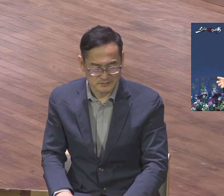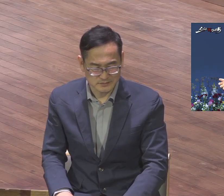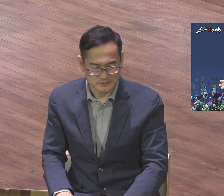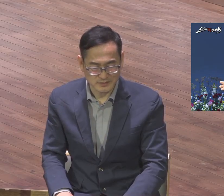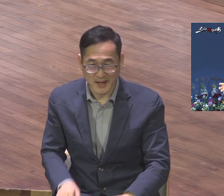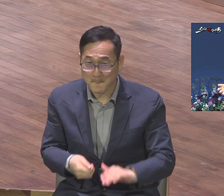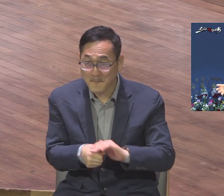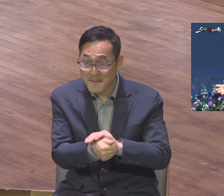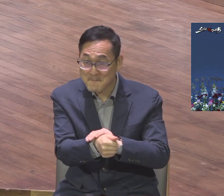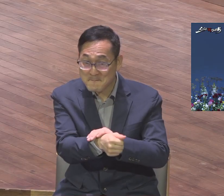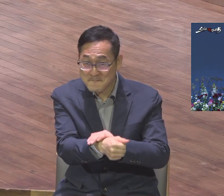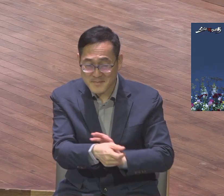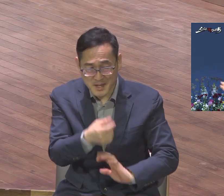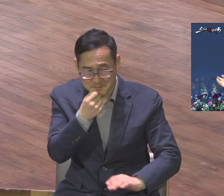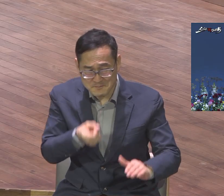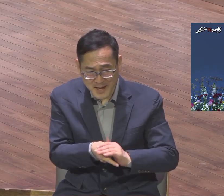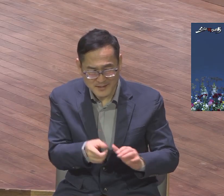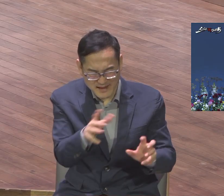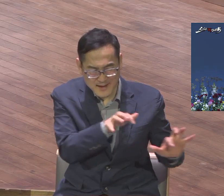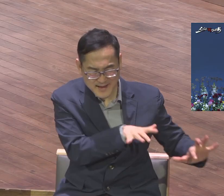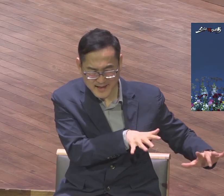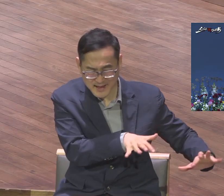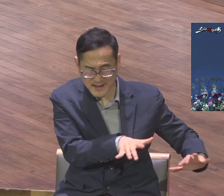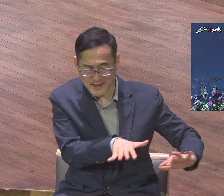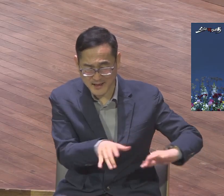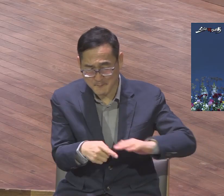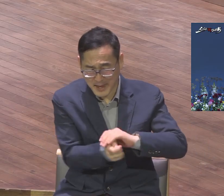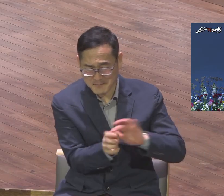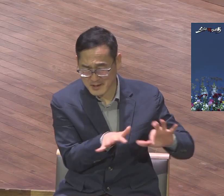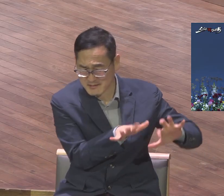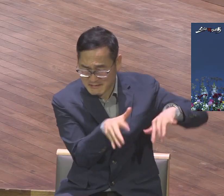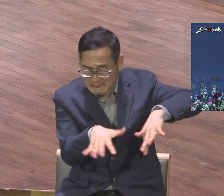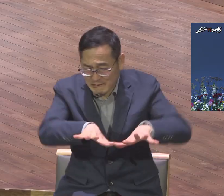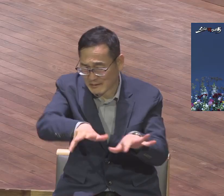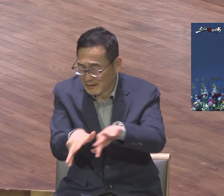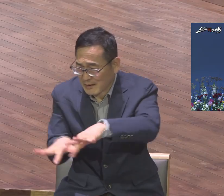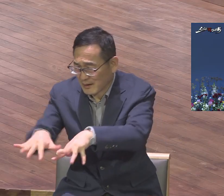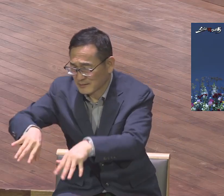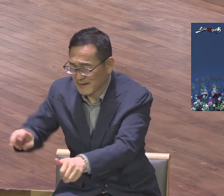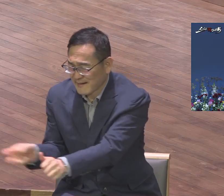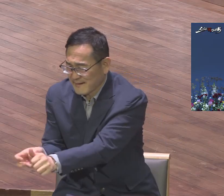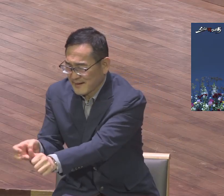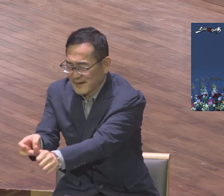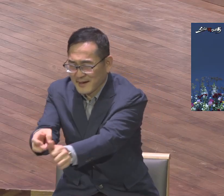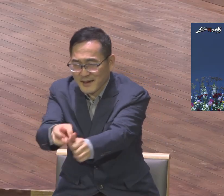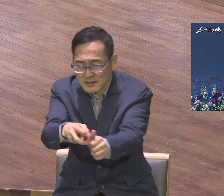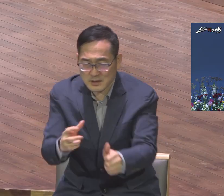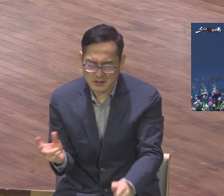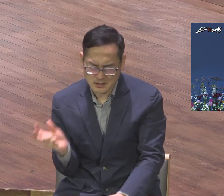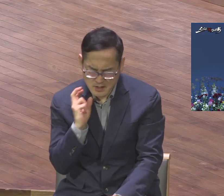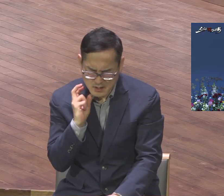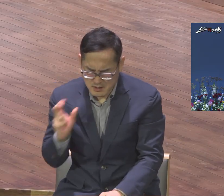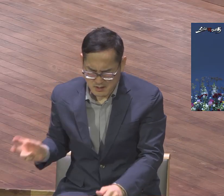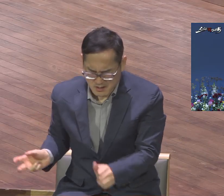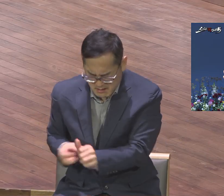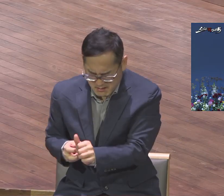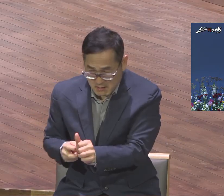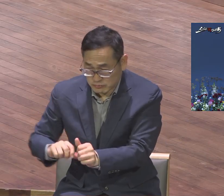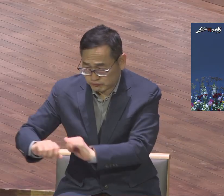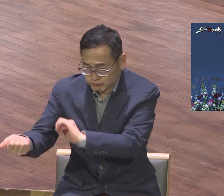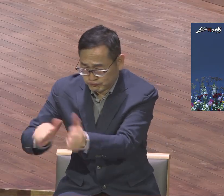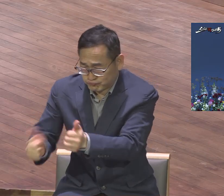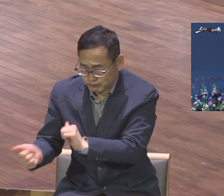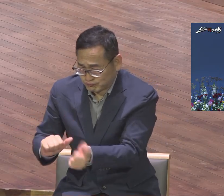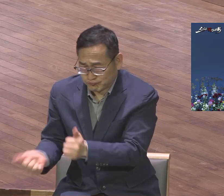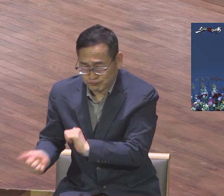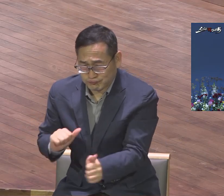있는 불뱀들을 다 보내가지고 다 물어 죽게 만들어버렸어요. 그러니까 막 이스라엘 백성들 그 한 200만 되잖아요.